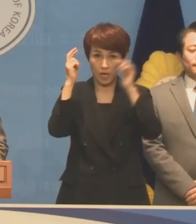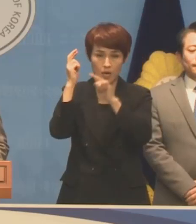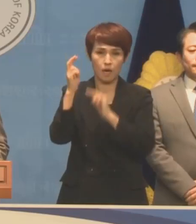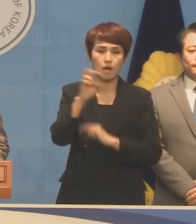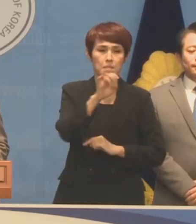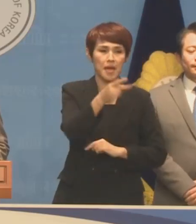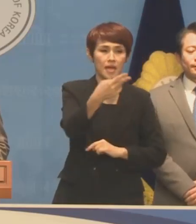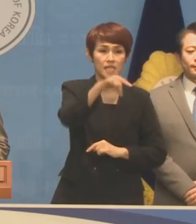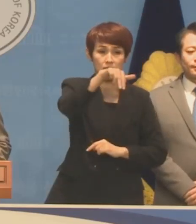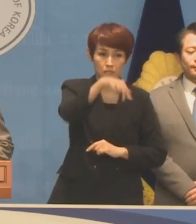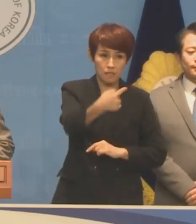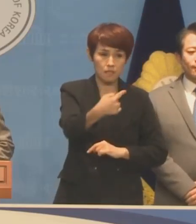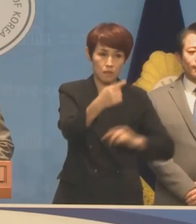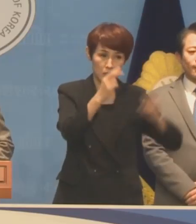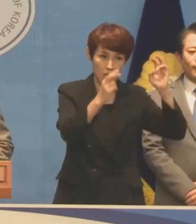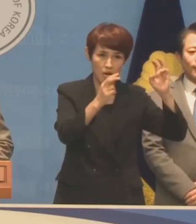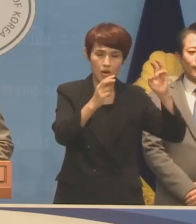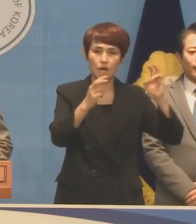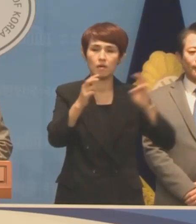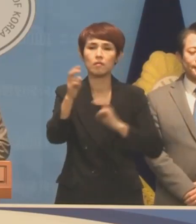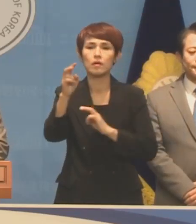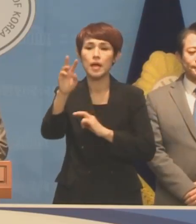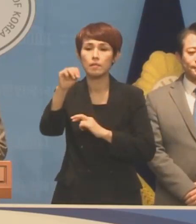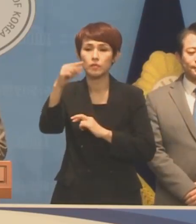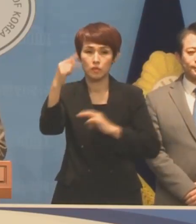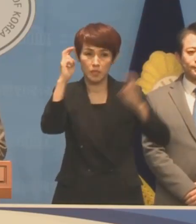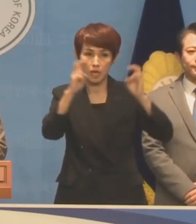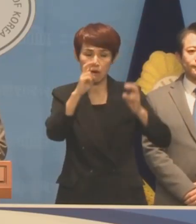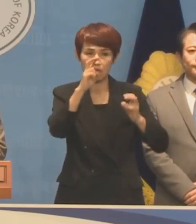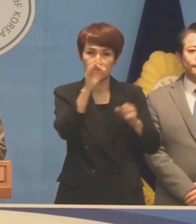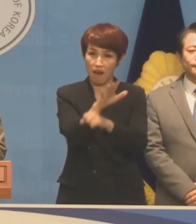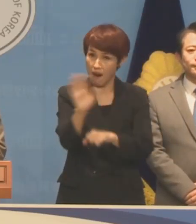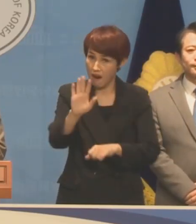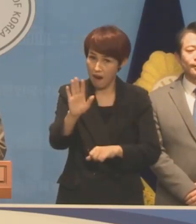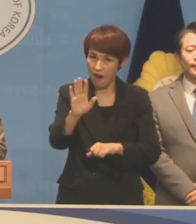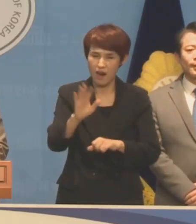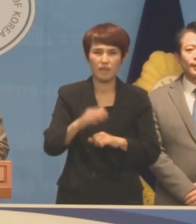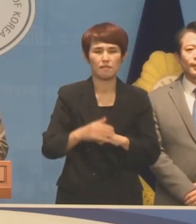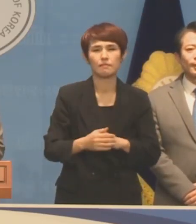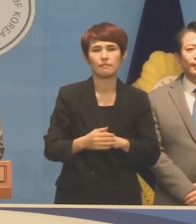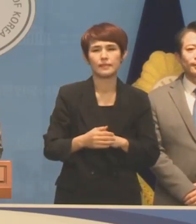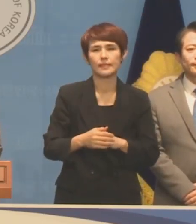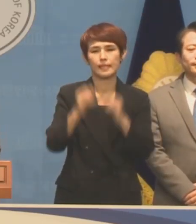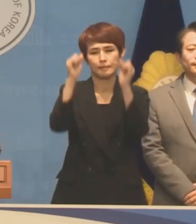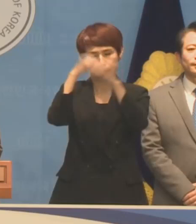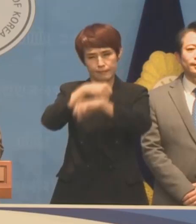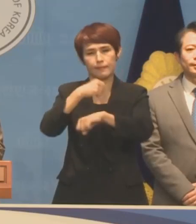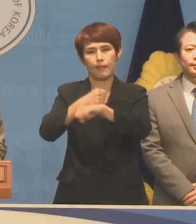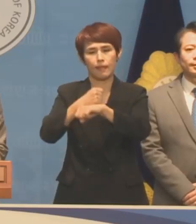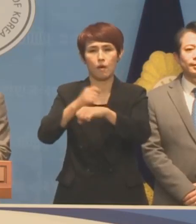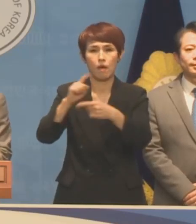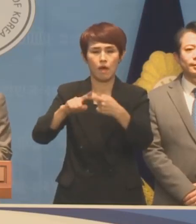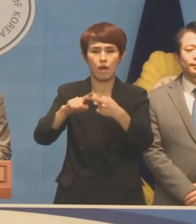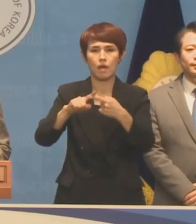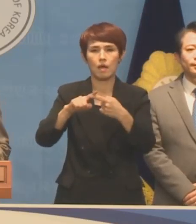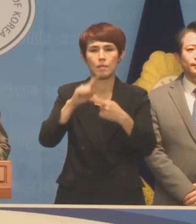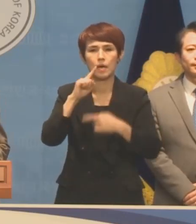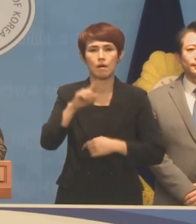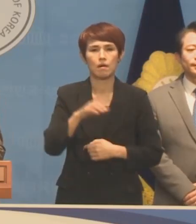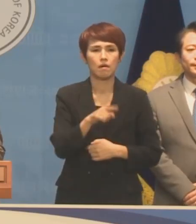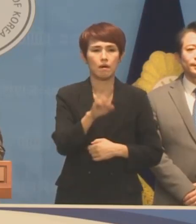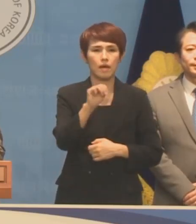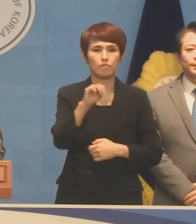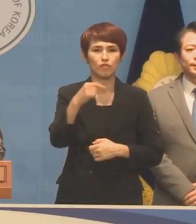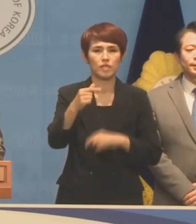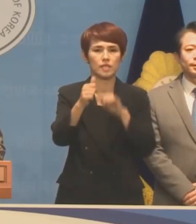메리츠 화재가 인수를 포기할 경우 청산 또는 파산 방식으로 MG손보를 정리할 수 있다며 MG손보를